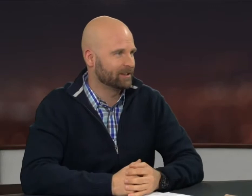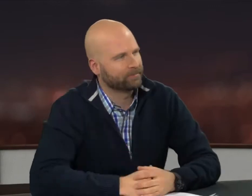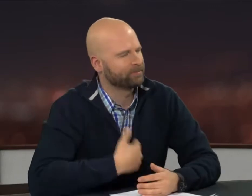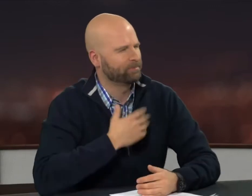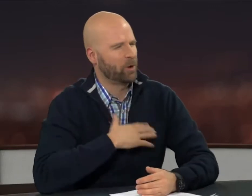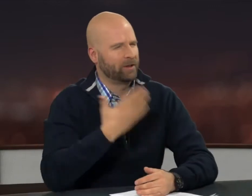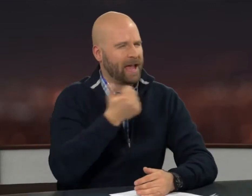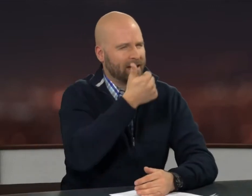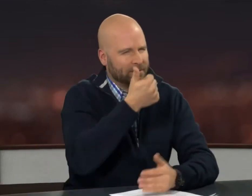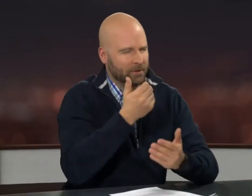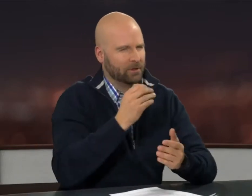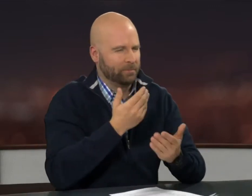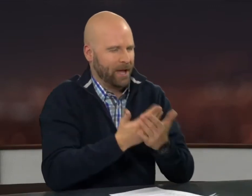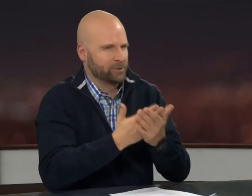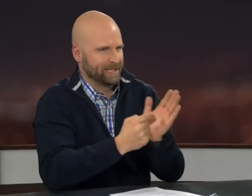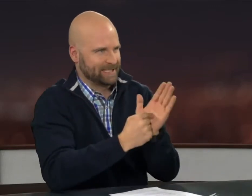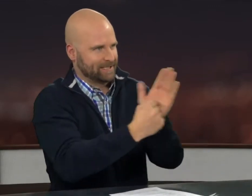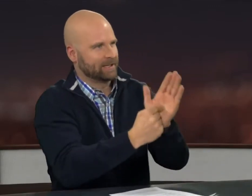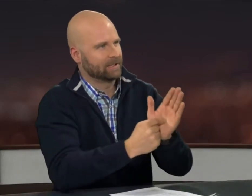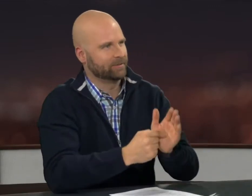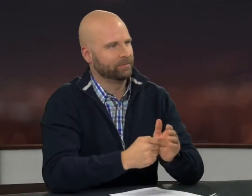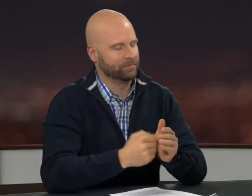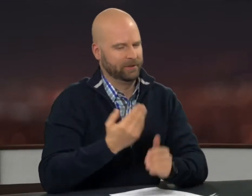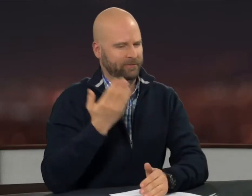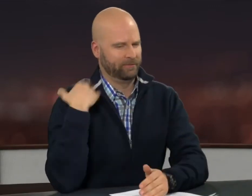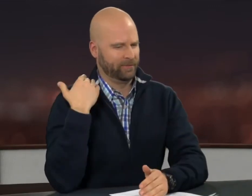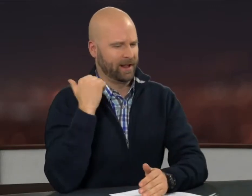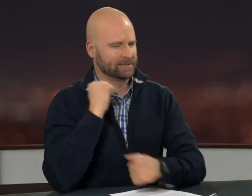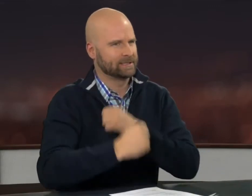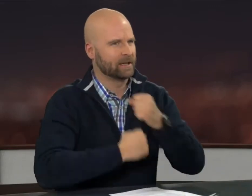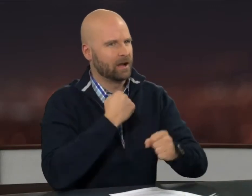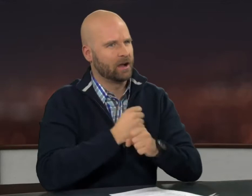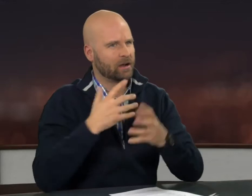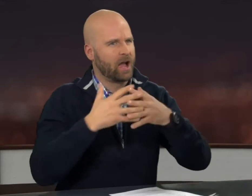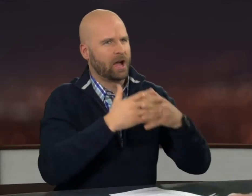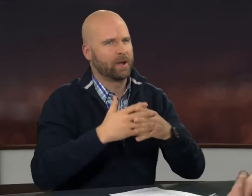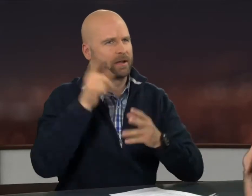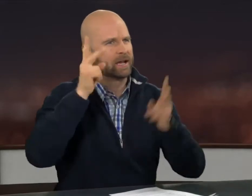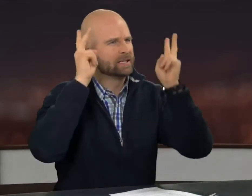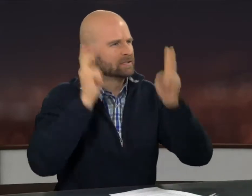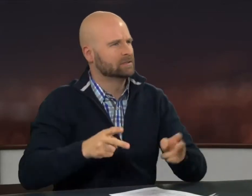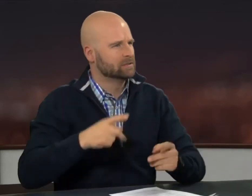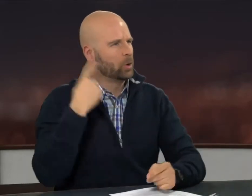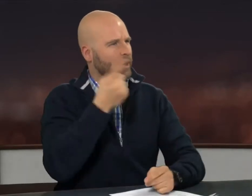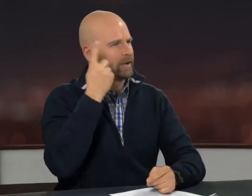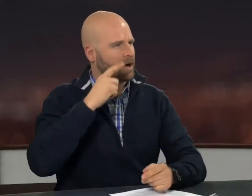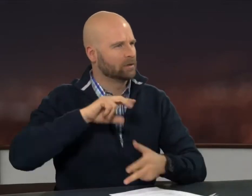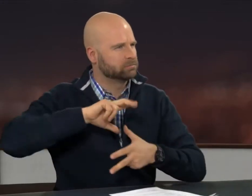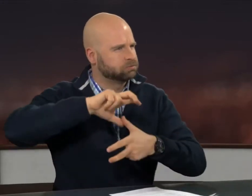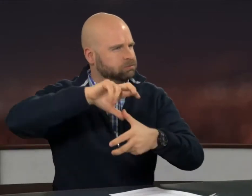etwas aufgezeigt. Jetzt würde ich Ihnen gerne noch ein Beispiel zeigen. Im letzten Jahr haben wir ja